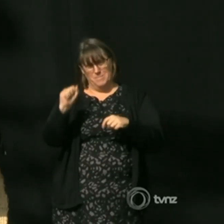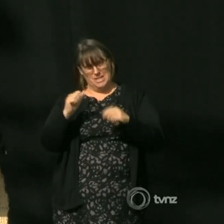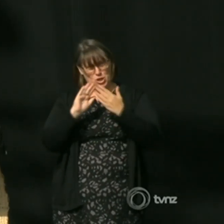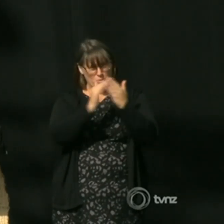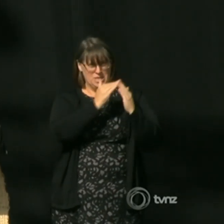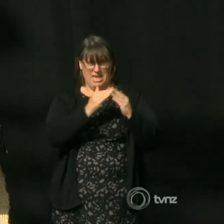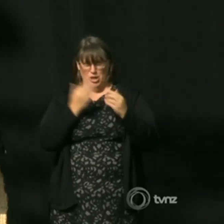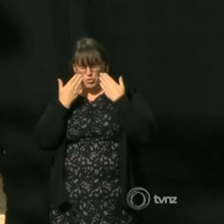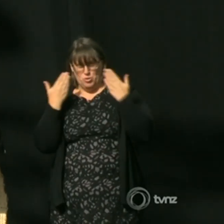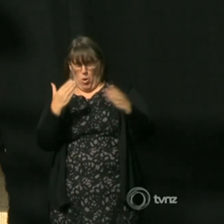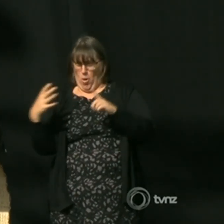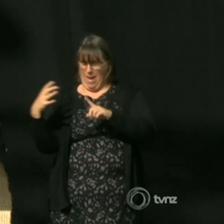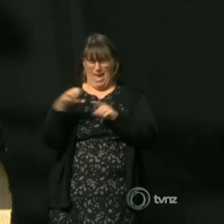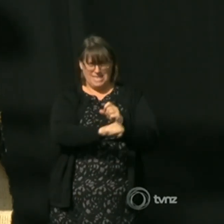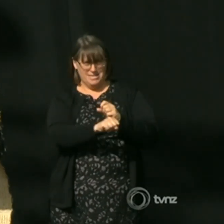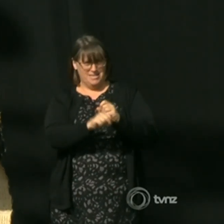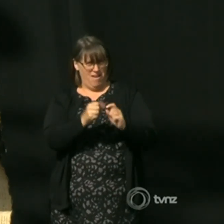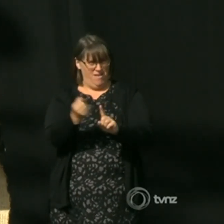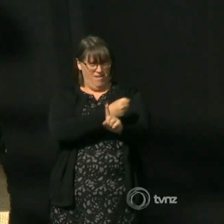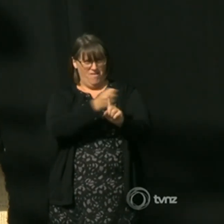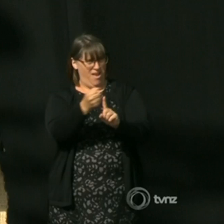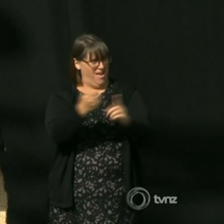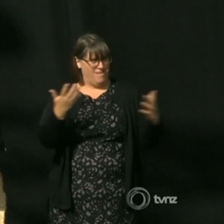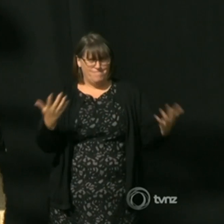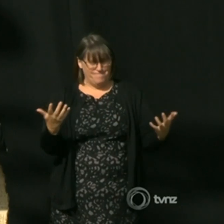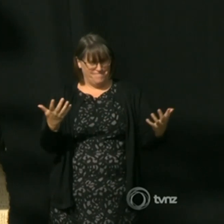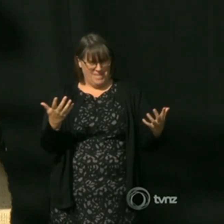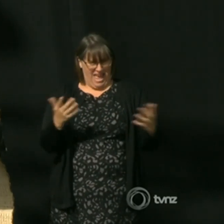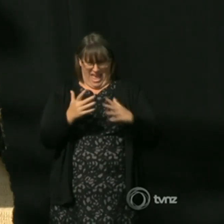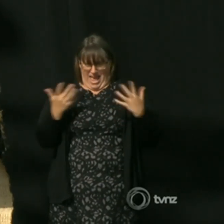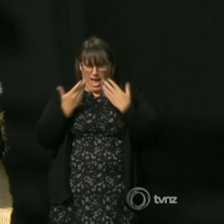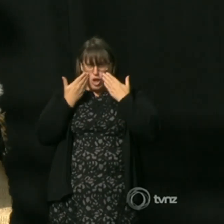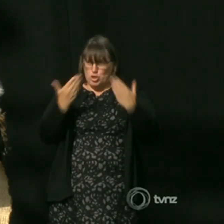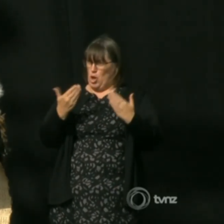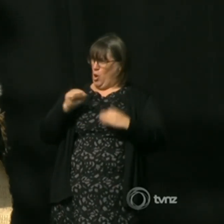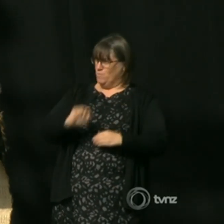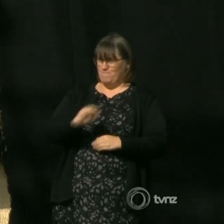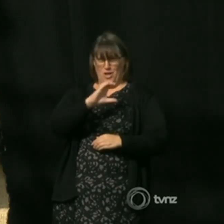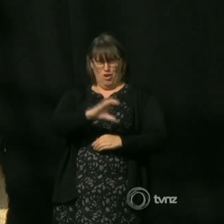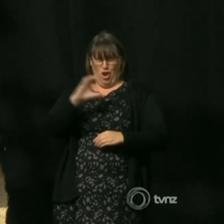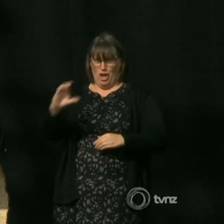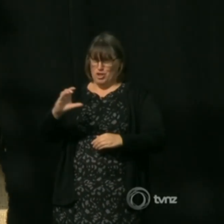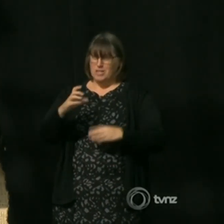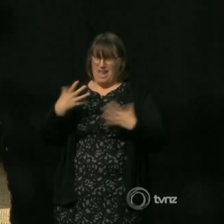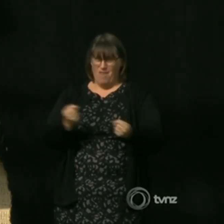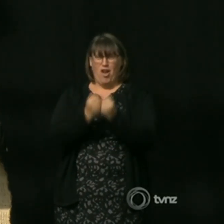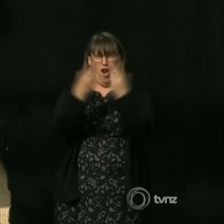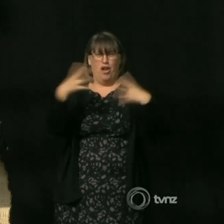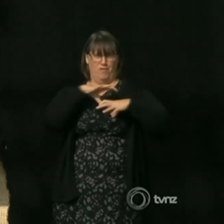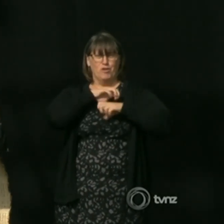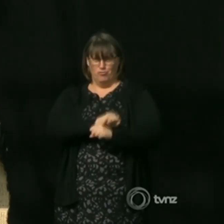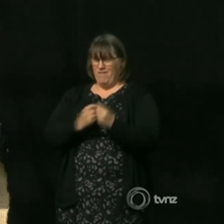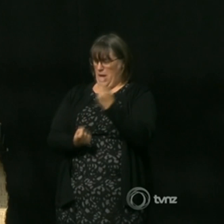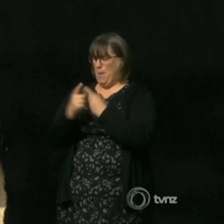y la violencia? ¿Cómo manifestar el dolor de una ciudad que ha sufrido tanto? Creí que no habría